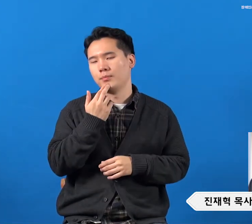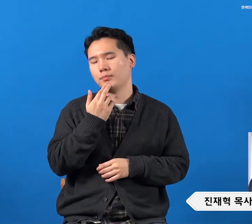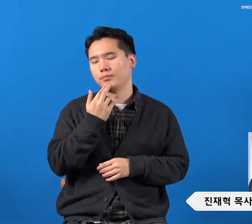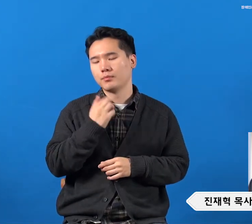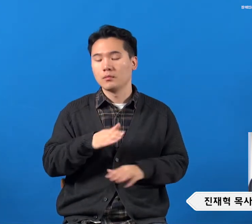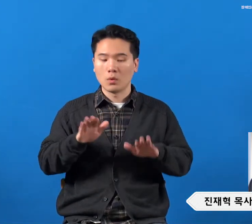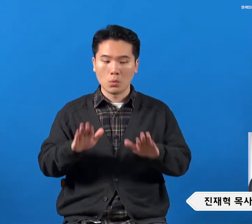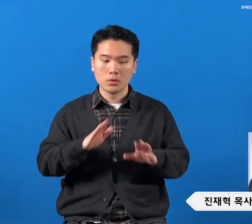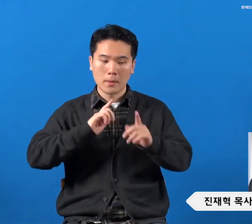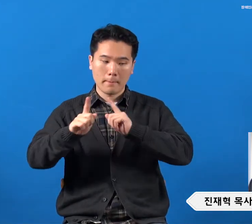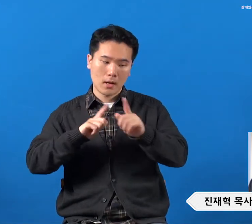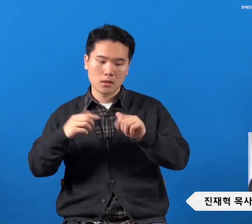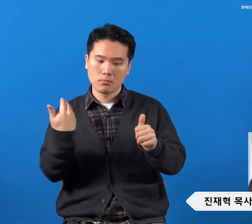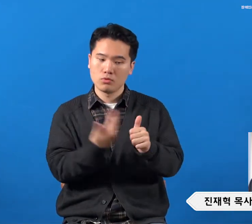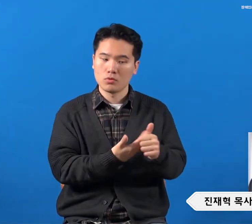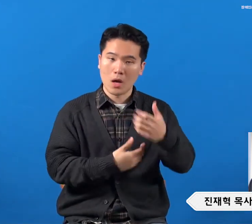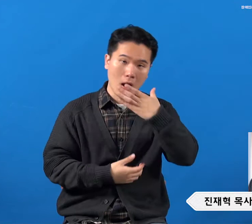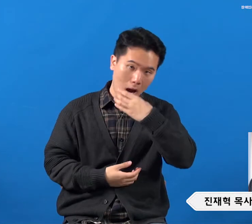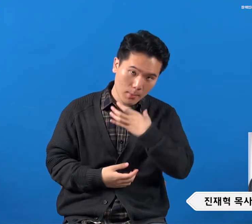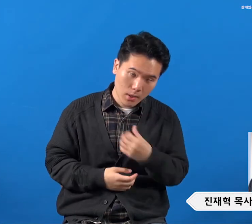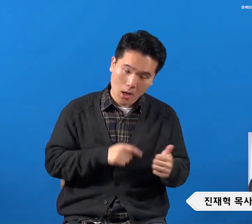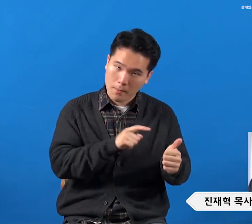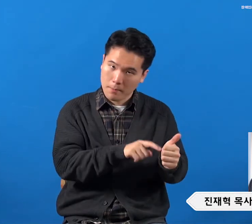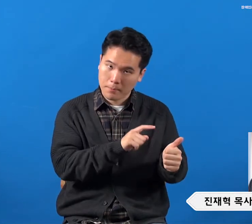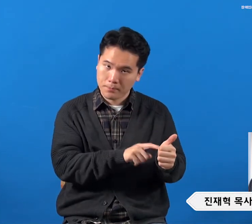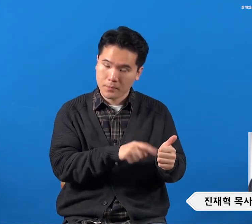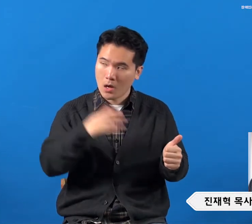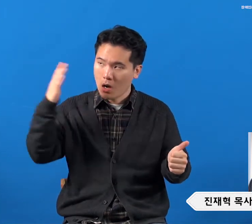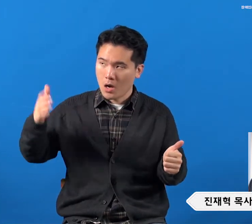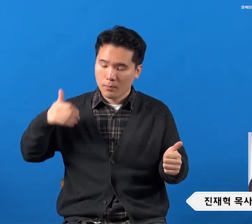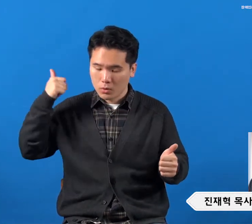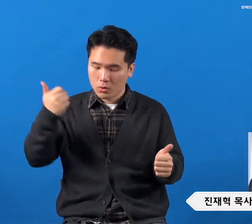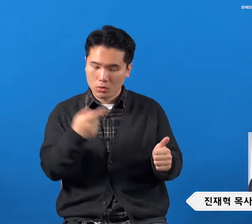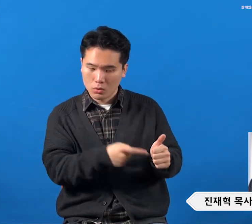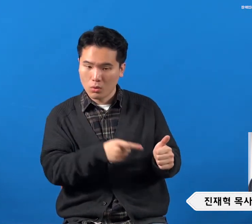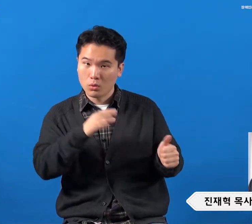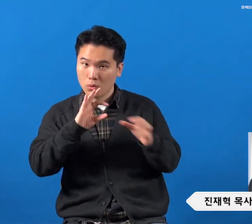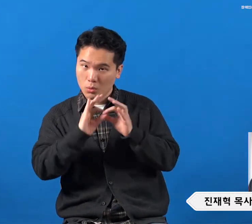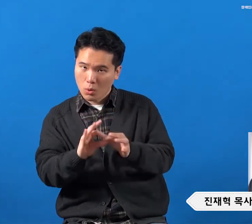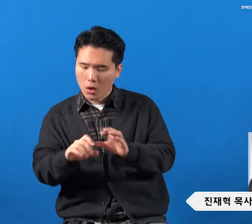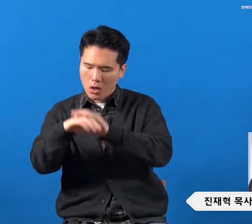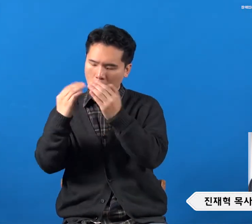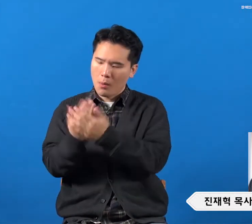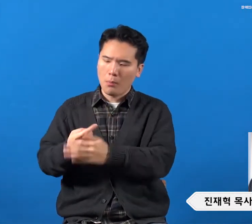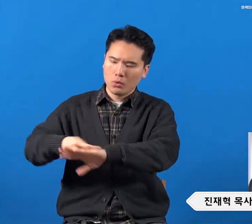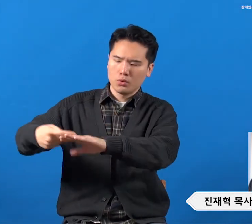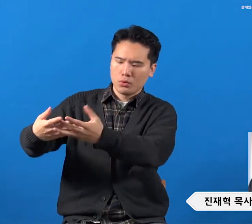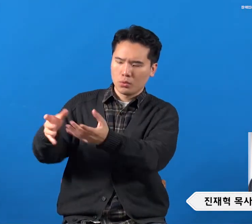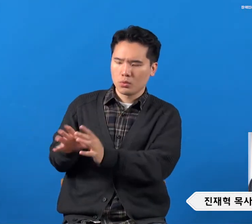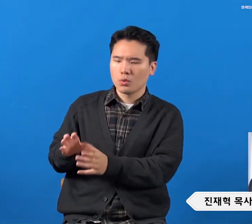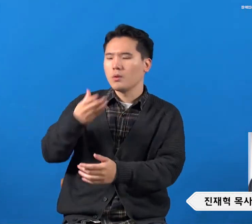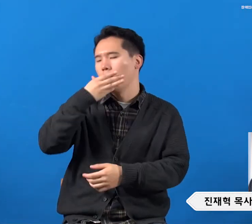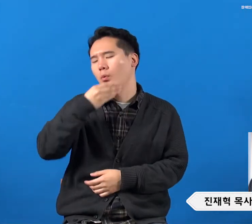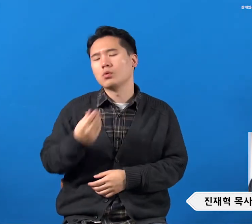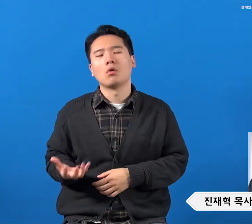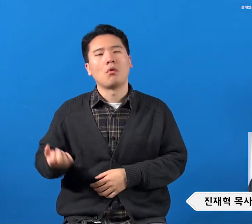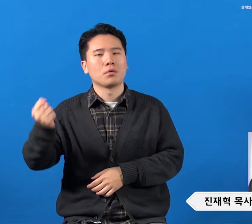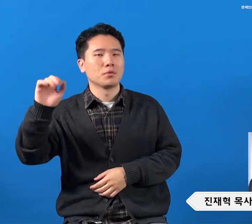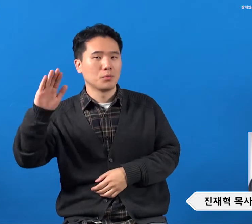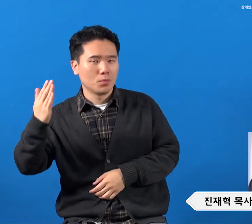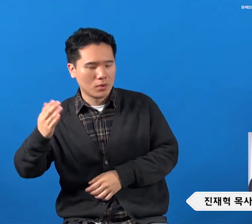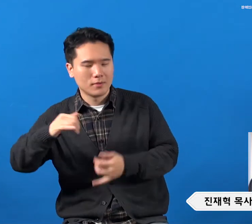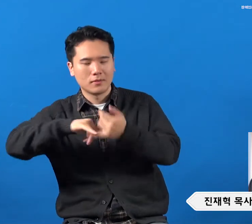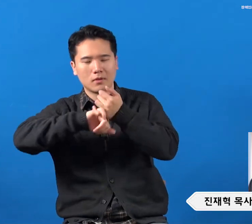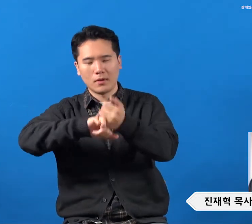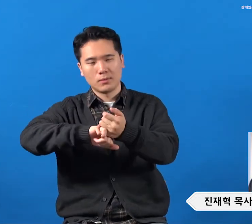말씀을 하신 아브라함의 축복, 하나님께서 너로 말미암아 모든 족속이 복을 얻으리라.